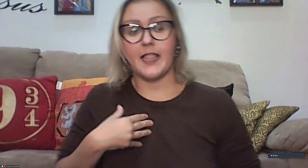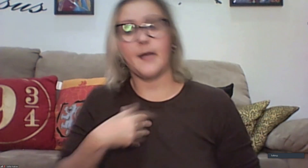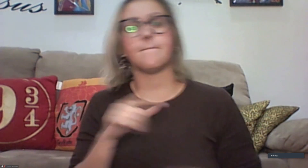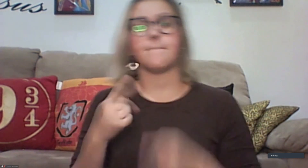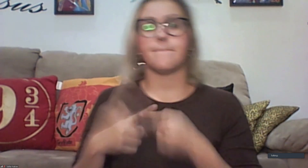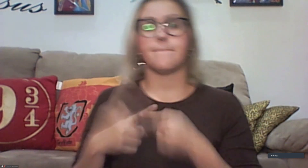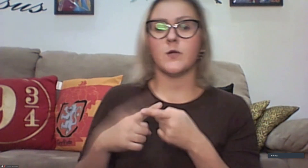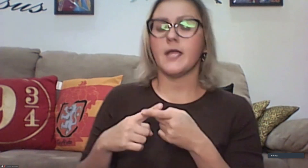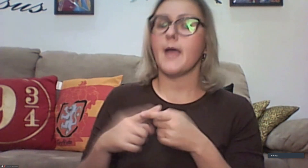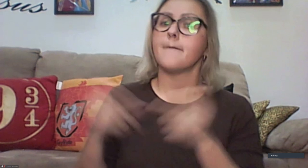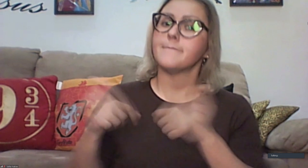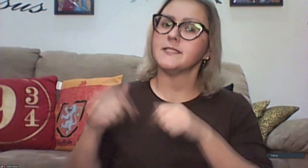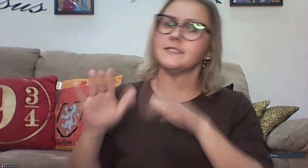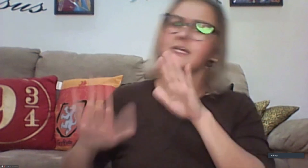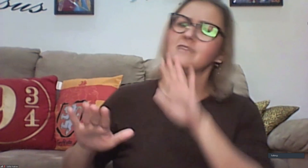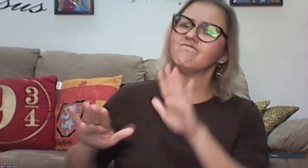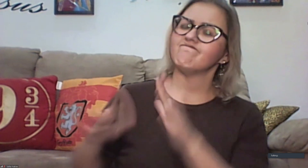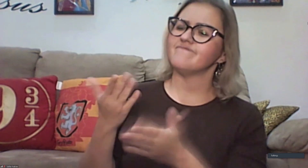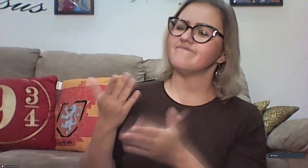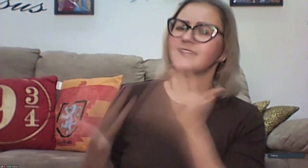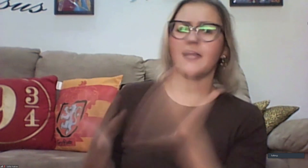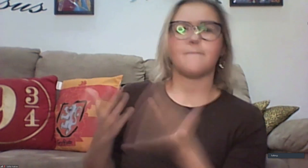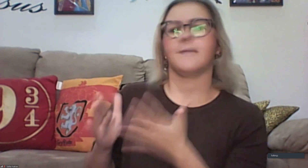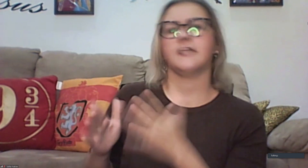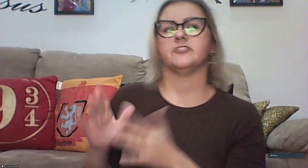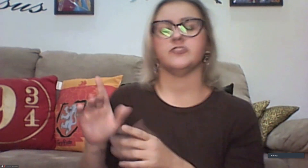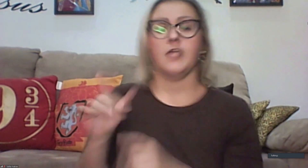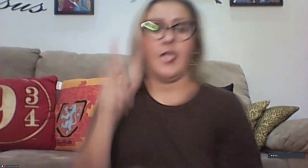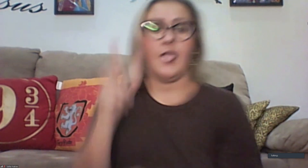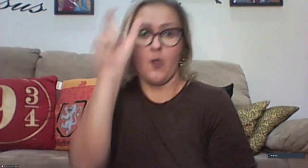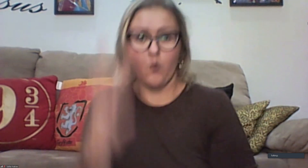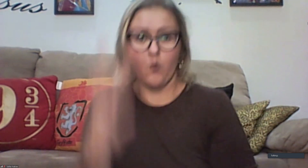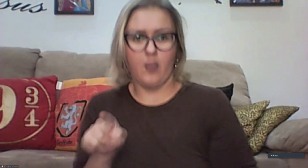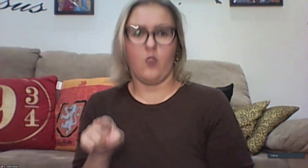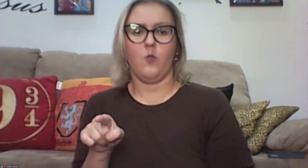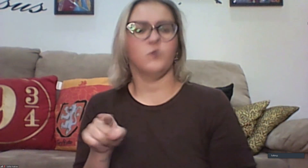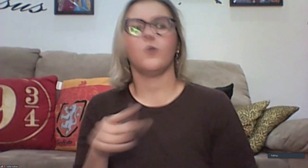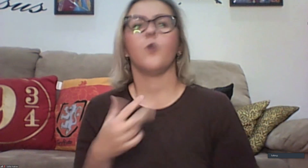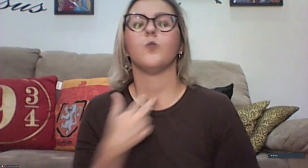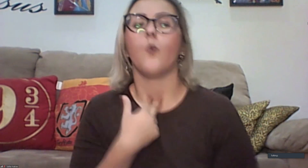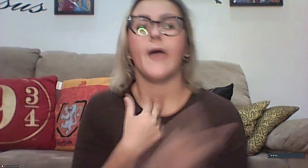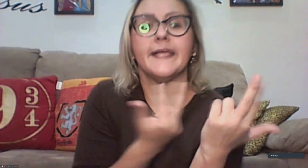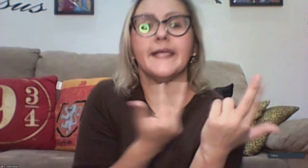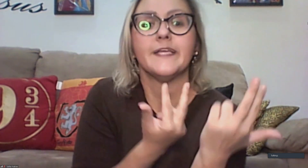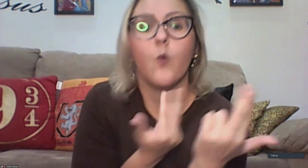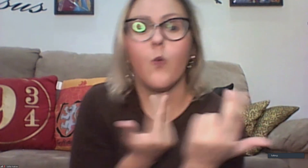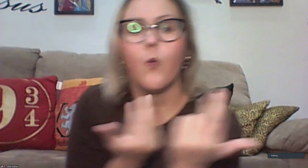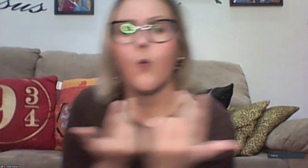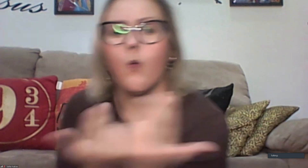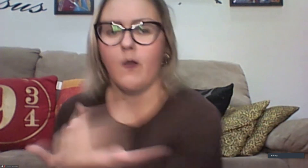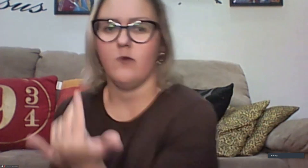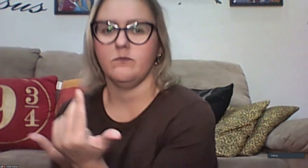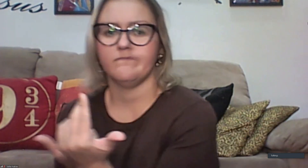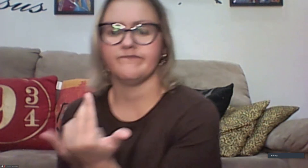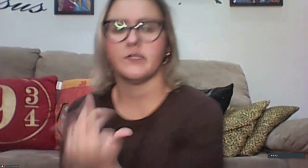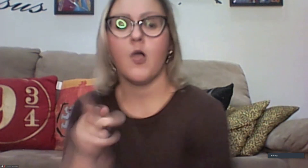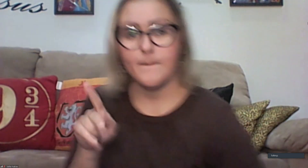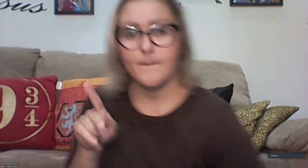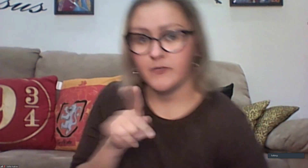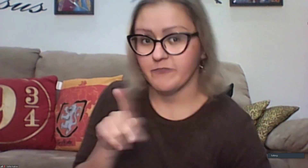dependendo de como ele é, dependendo de como o aluno é, você vai ver que você vai precisar agir de maneira diferente com ele, porque os